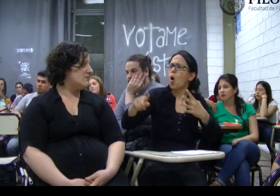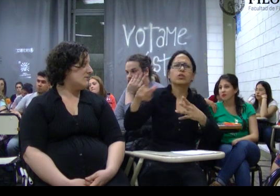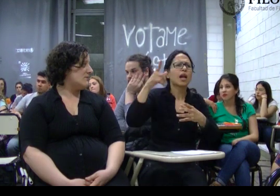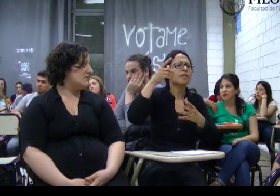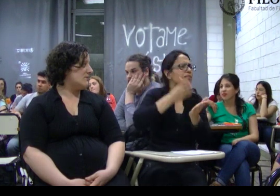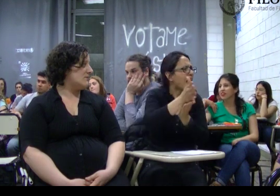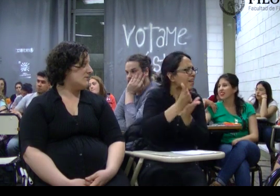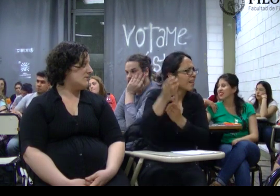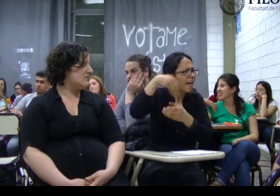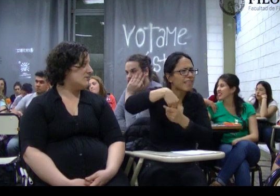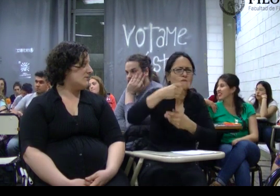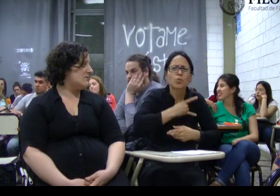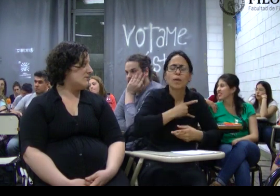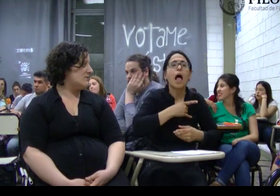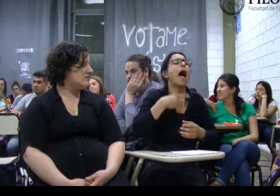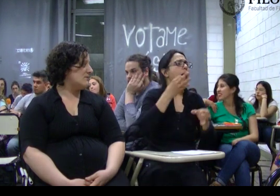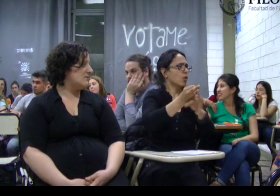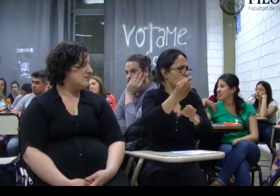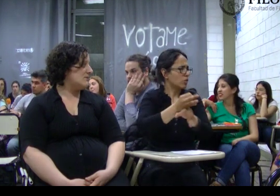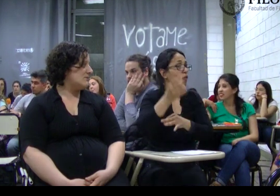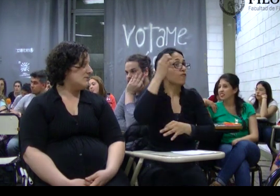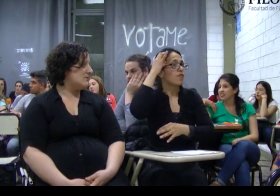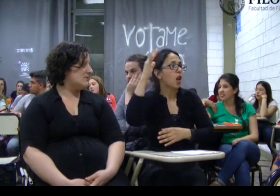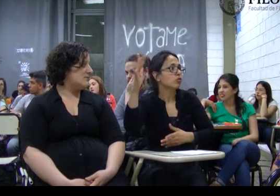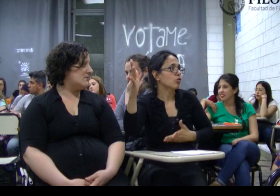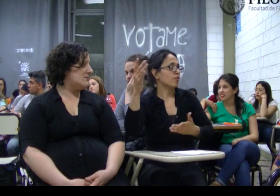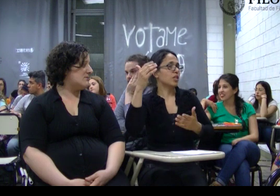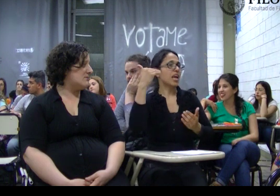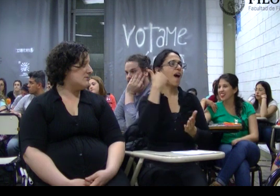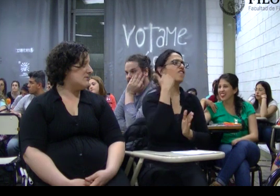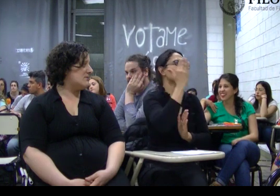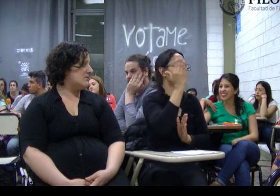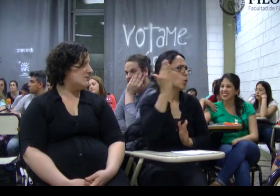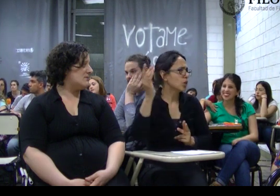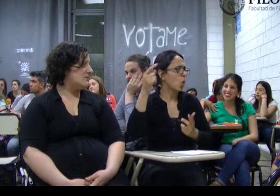Educación, edición, bibliotecología.